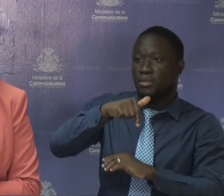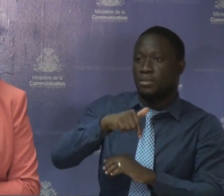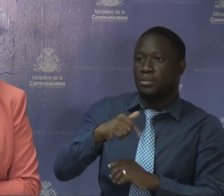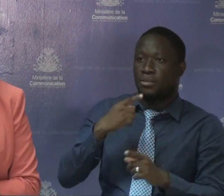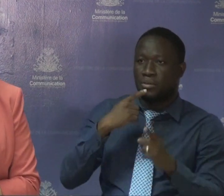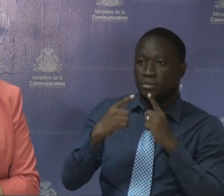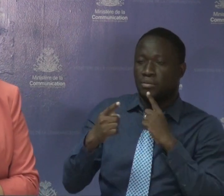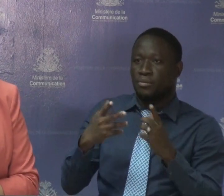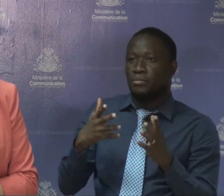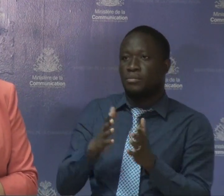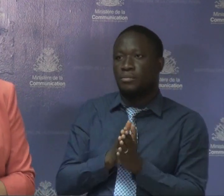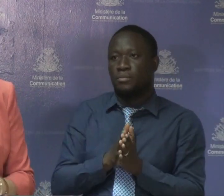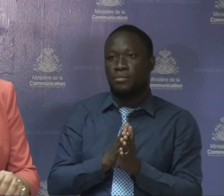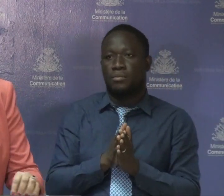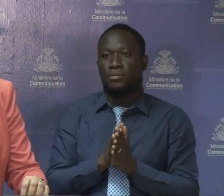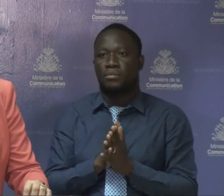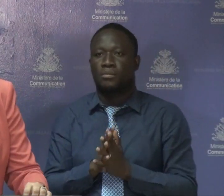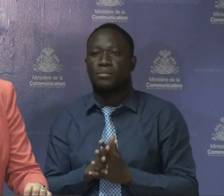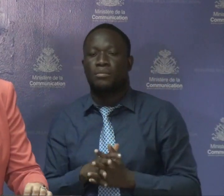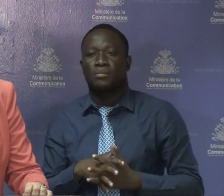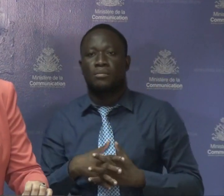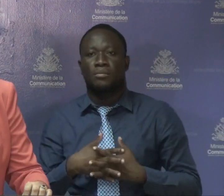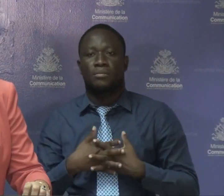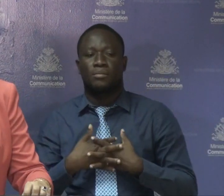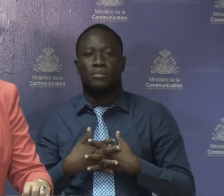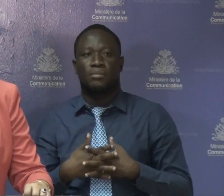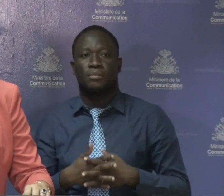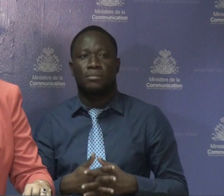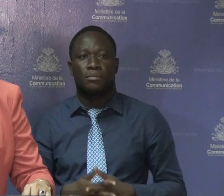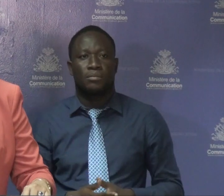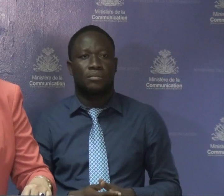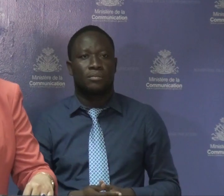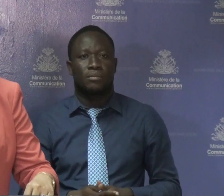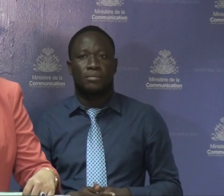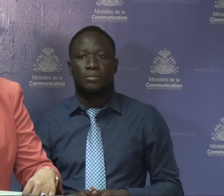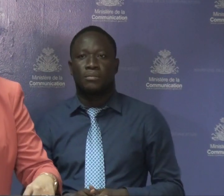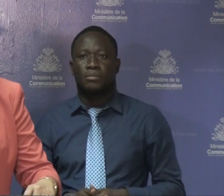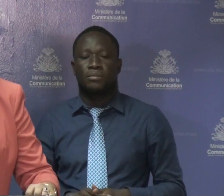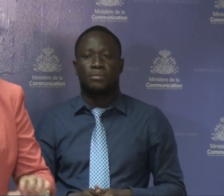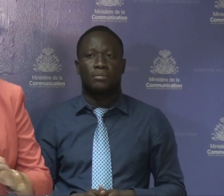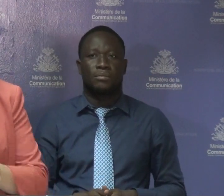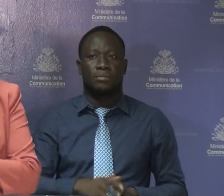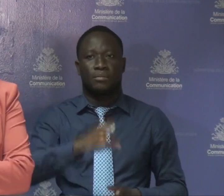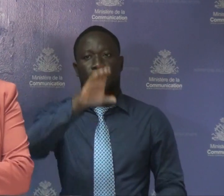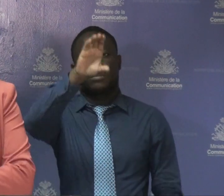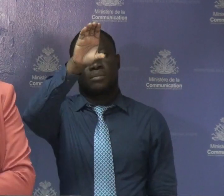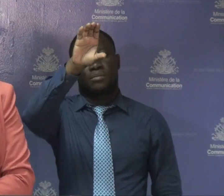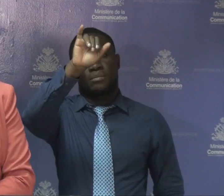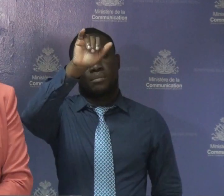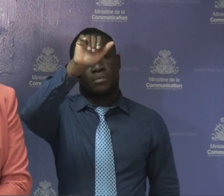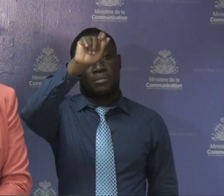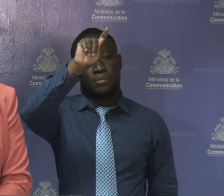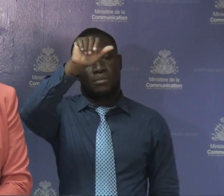l'heure mentionné un bagage qui est super important. Et au niveau de la citadelle, parce que moi puis quoi que c'est